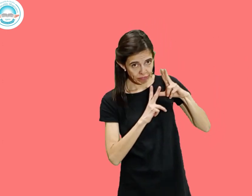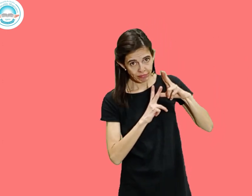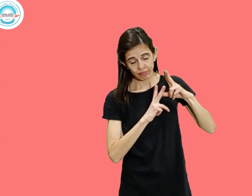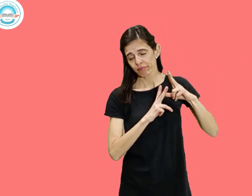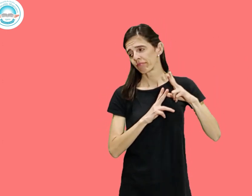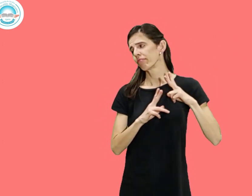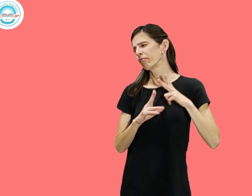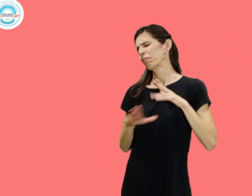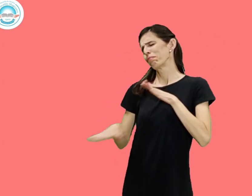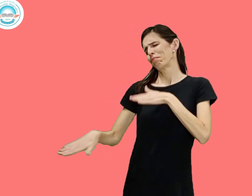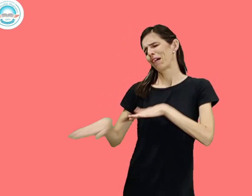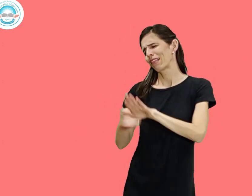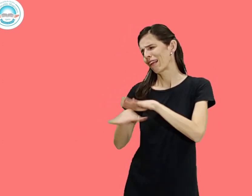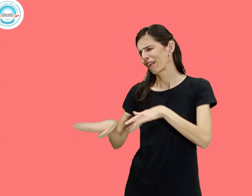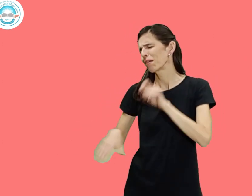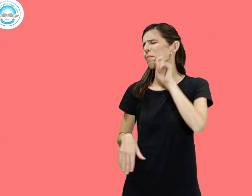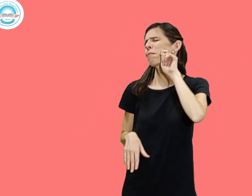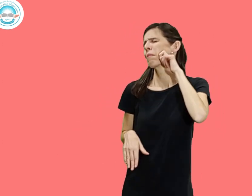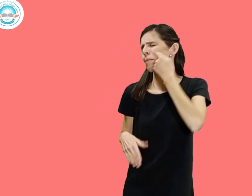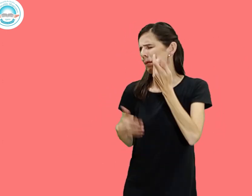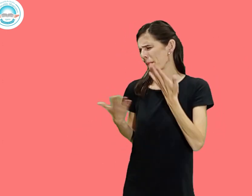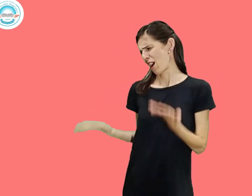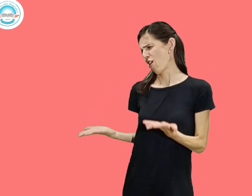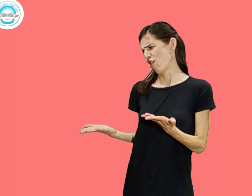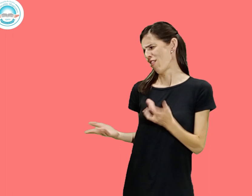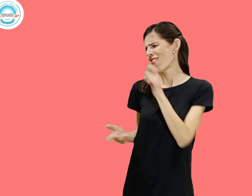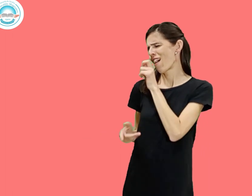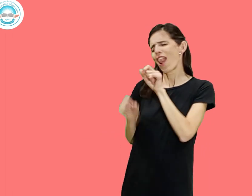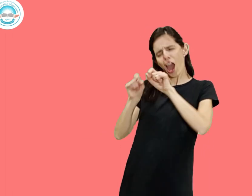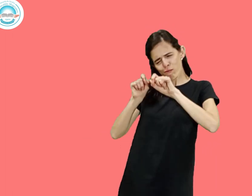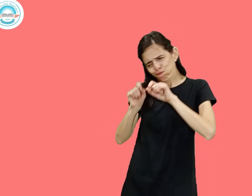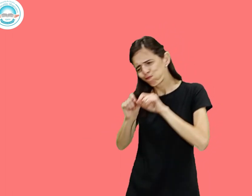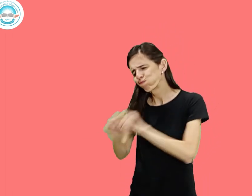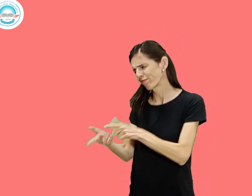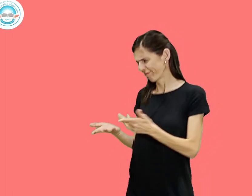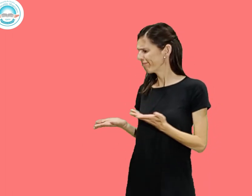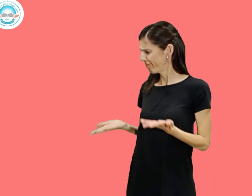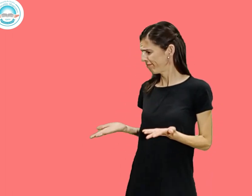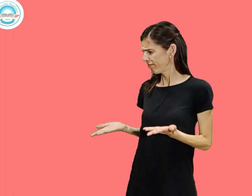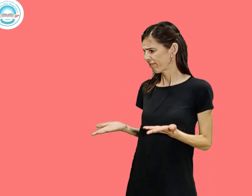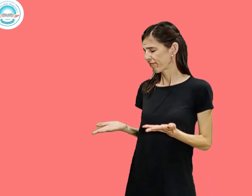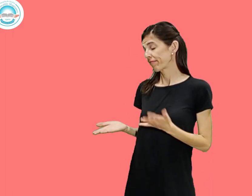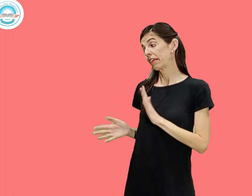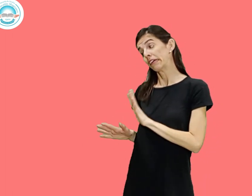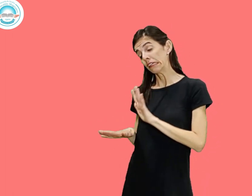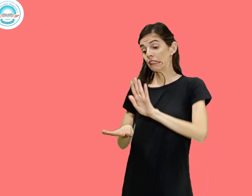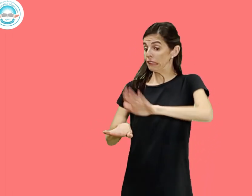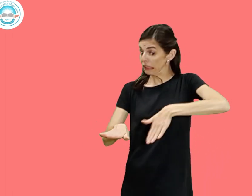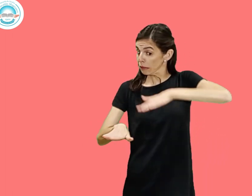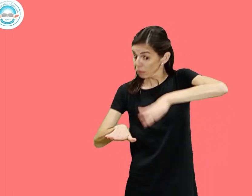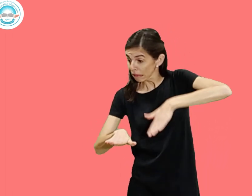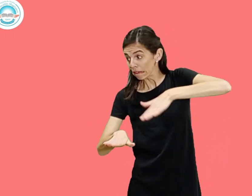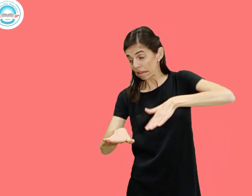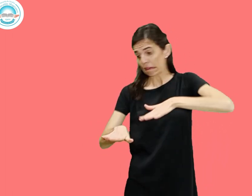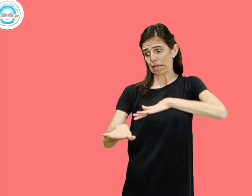patineta mejor patines son más de nena dijo mamá en la